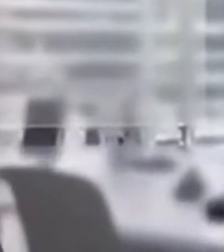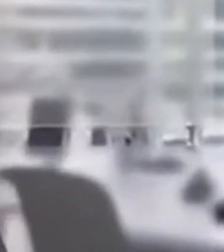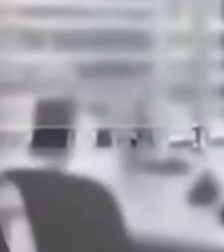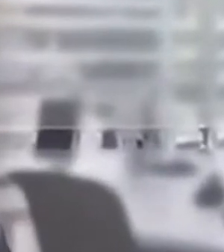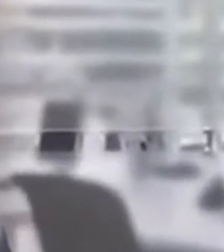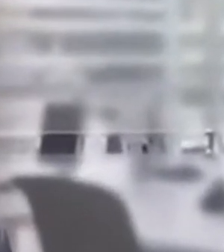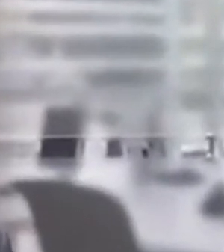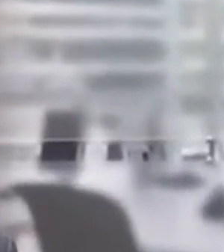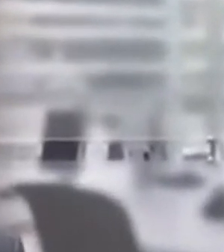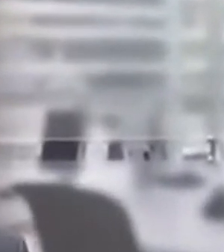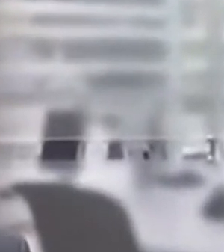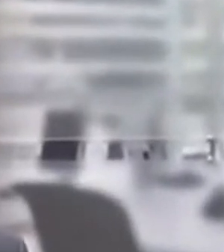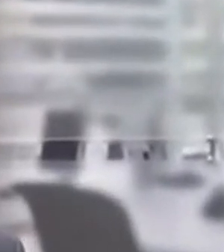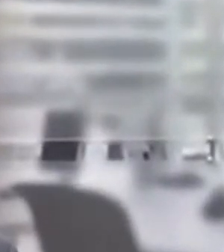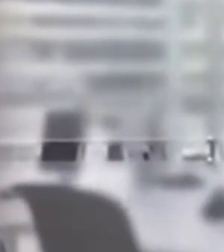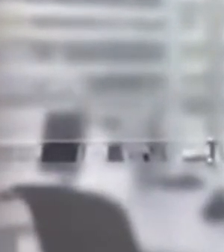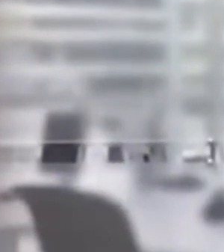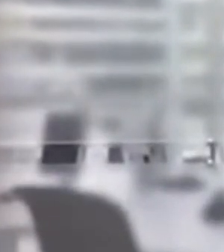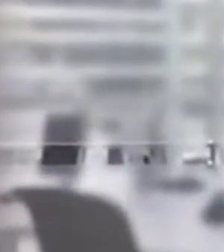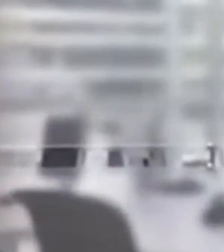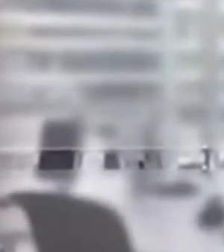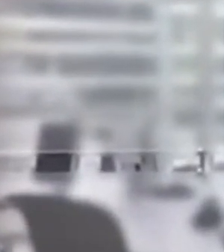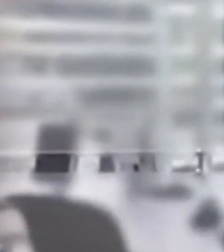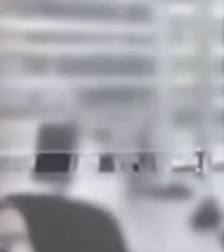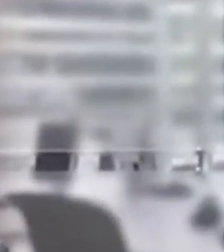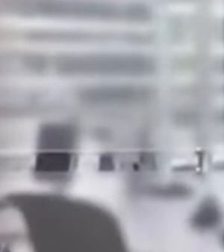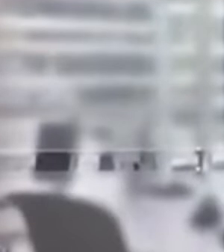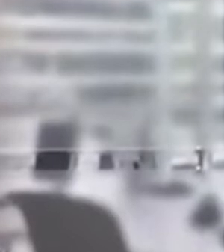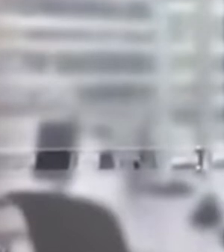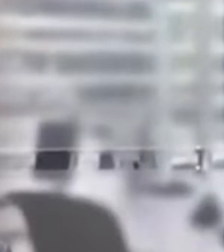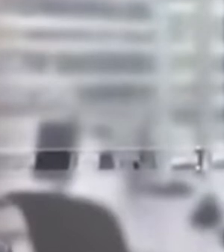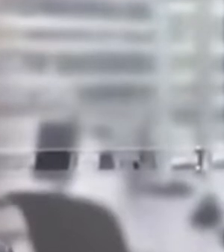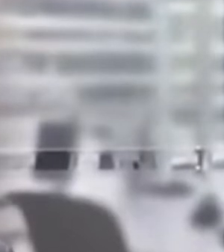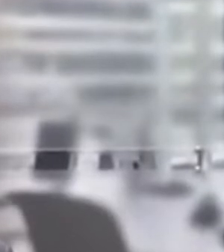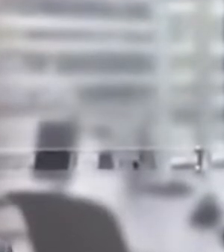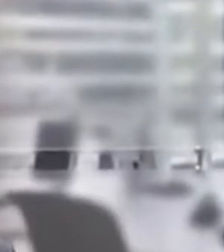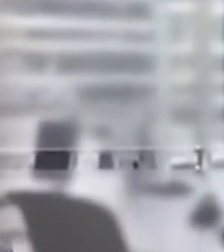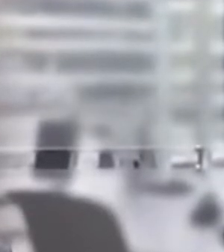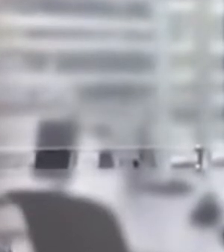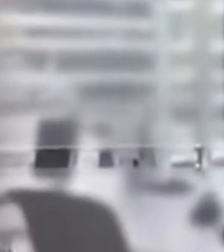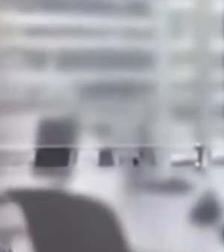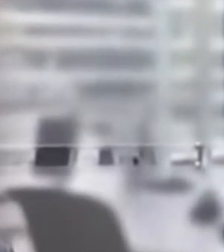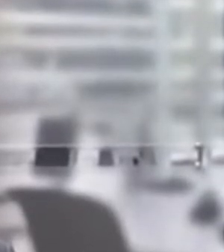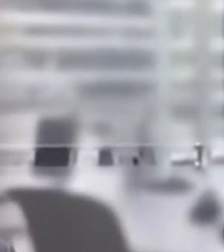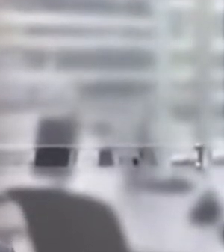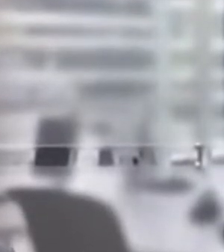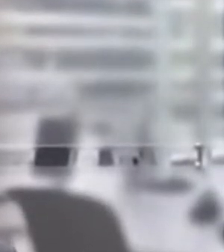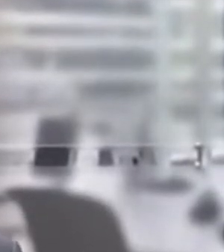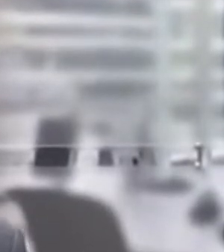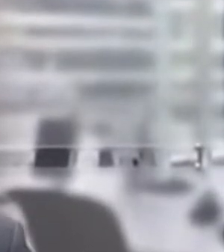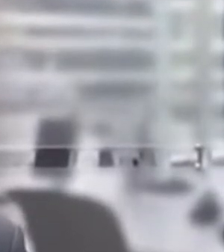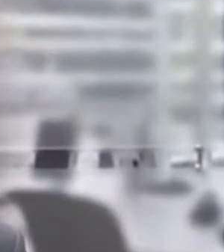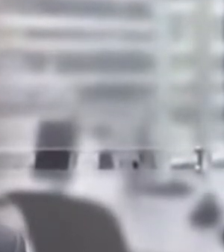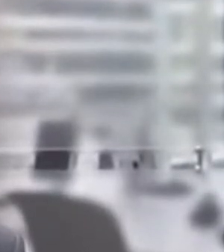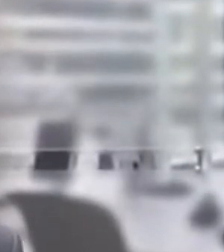O prefeito de Juiz de Fora afirma que o município vive o pior momento da pandemia do novo coronavírus em relação ao